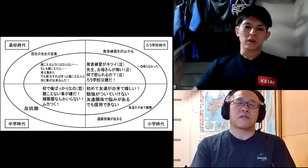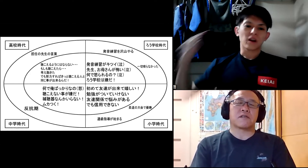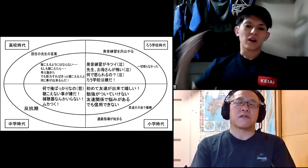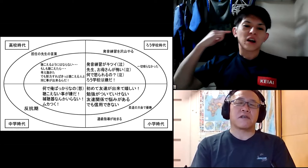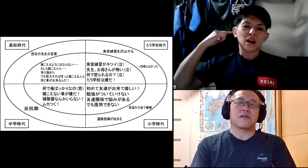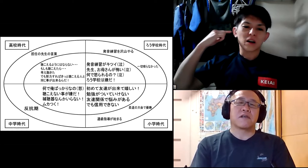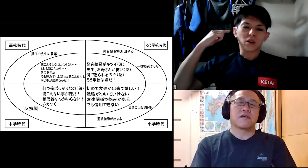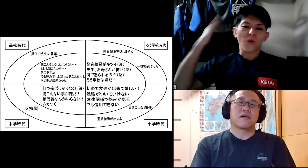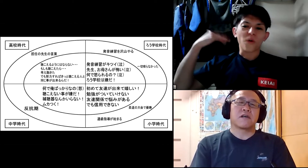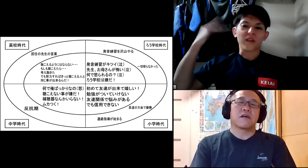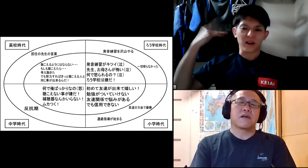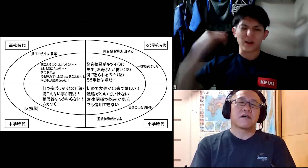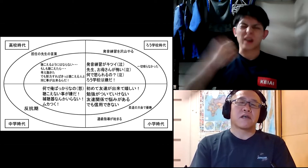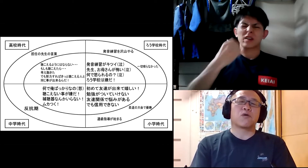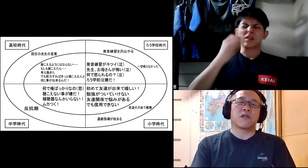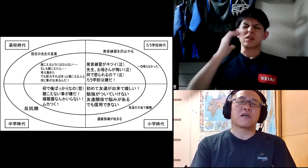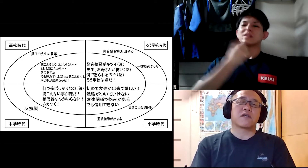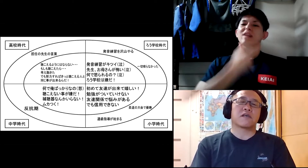ってましたですね。